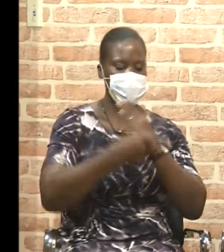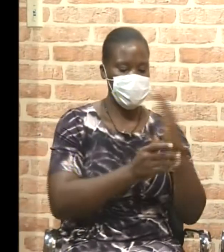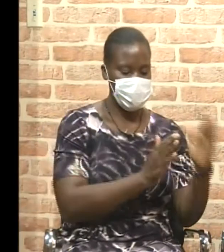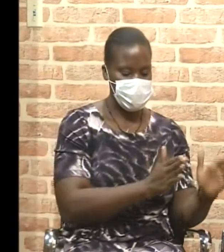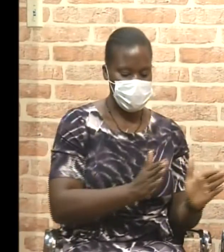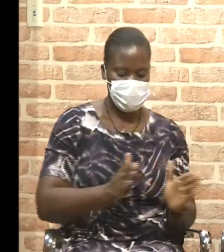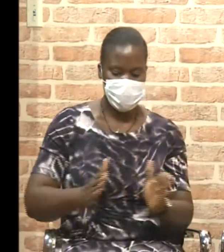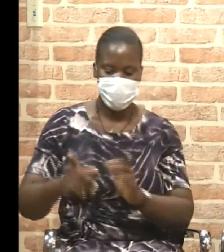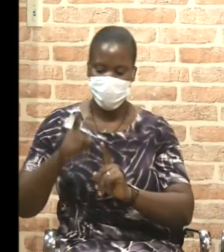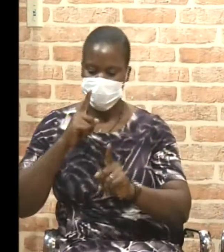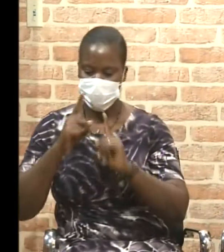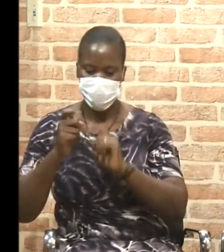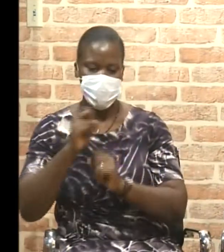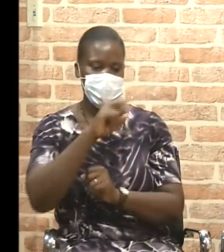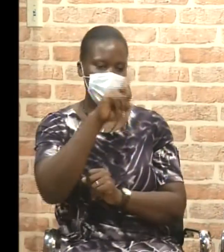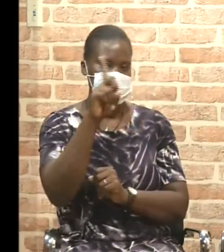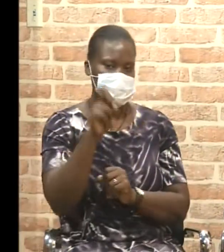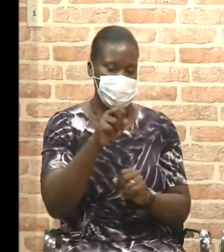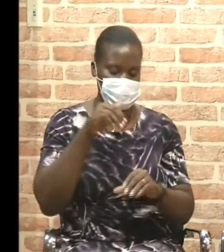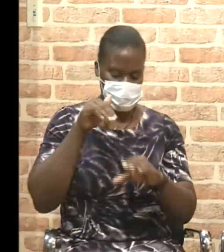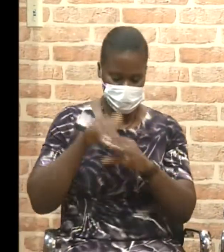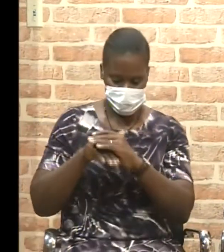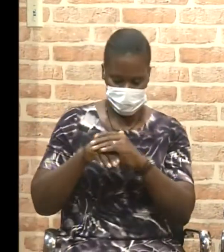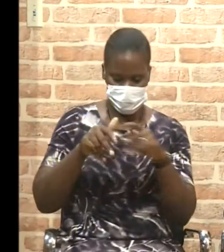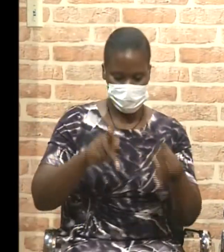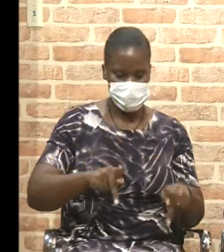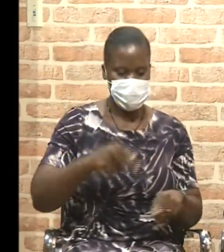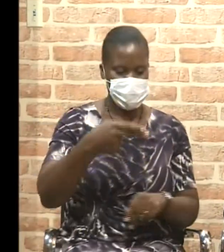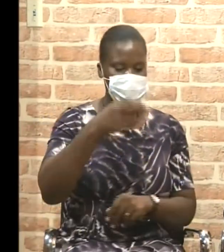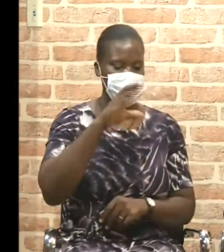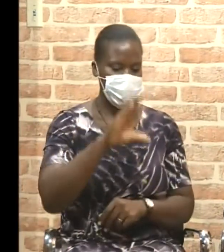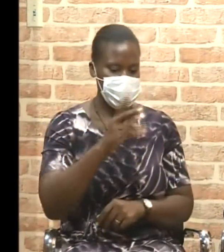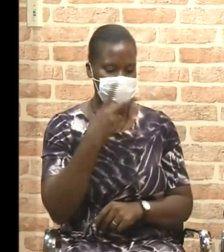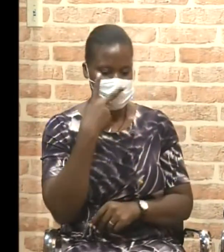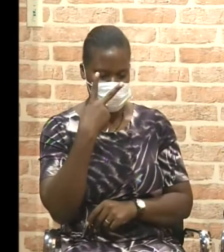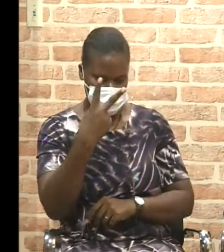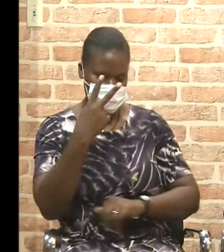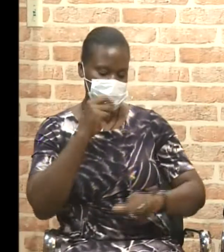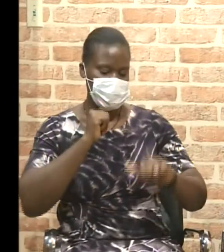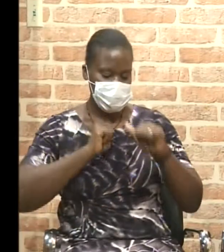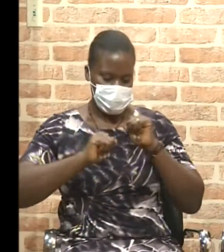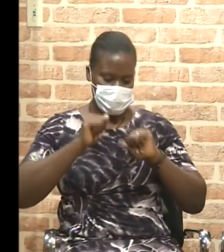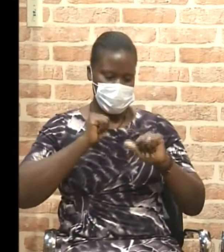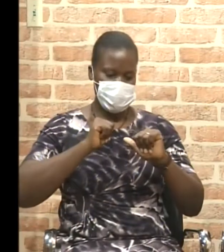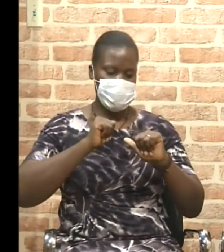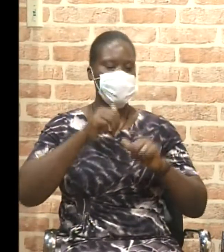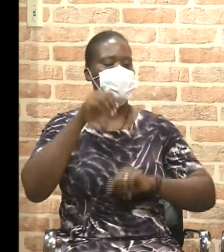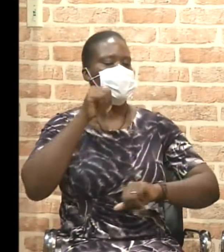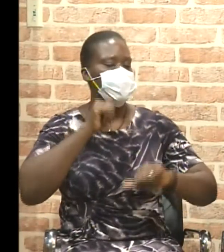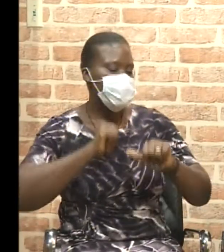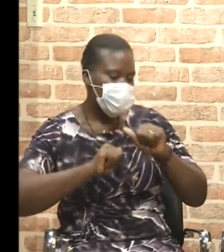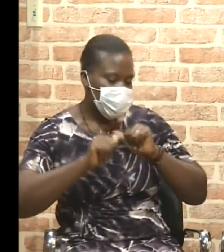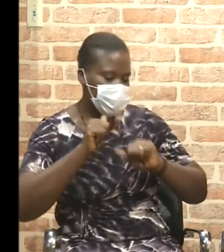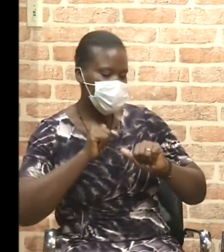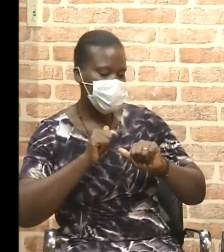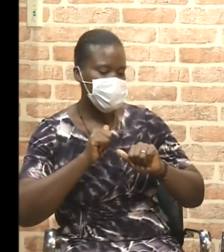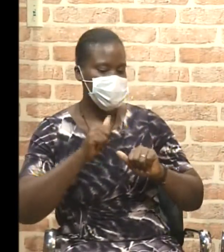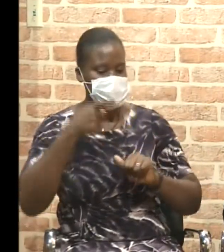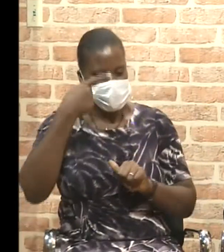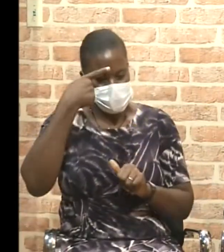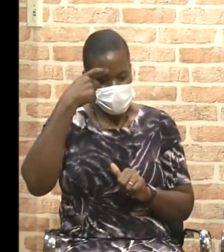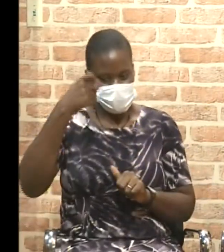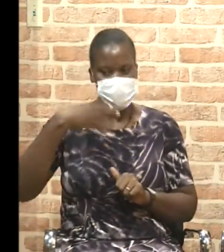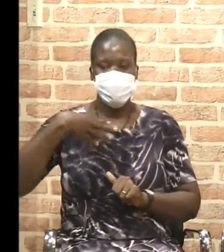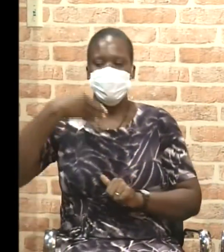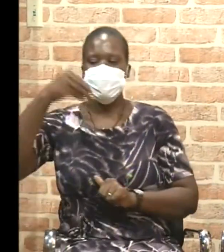que parler de questions inclusion mon handicapé ou du coup accessibilité. Accessibilité, c'est parce que même il y a aller vers